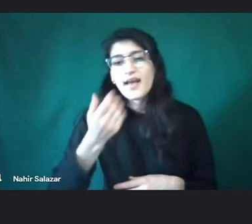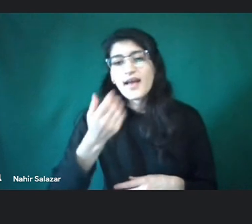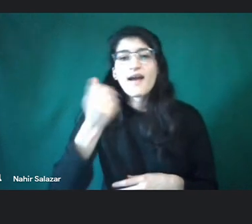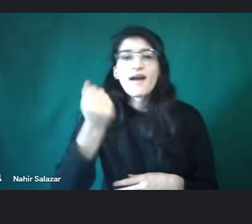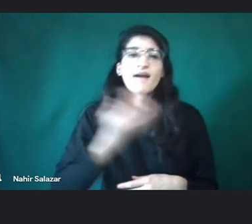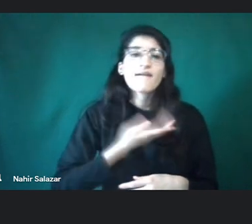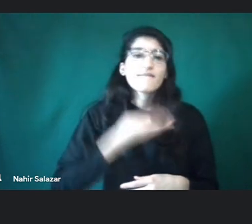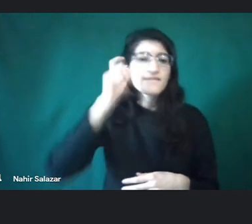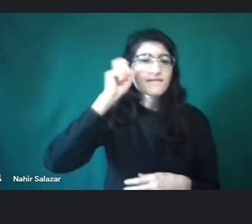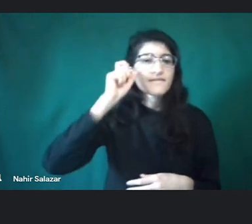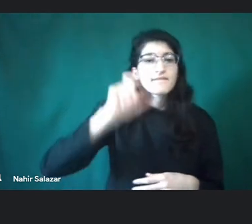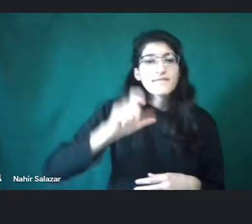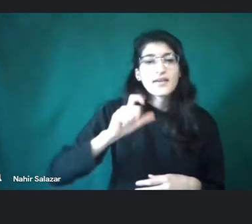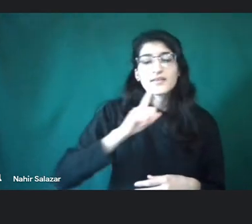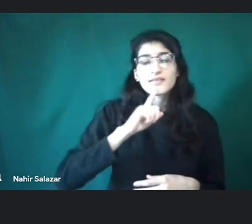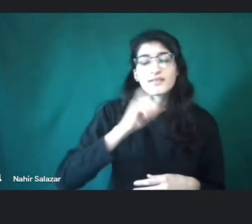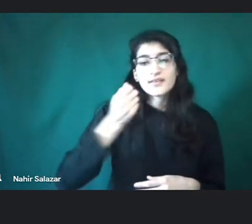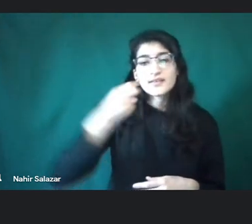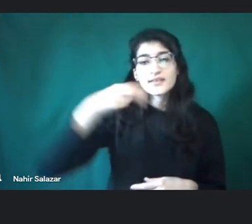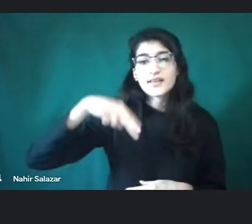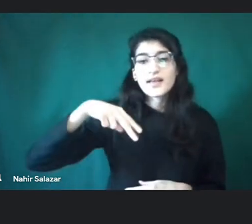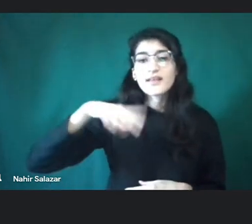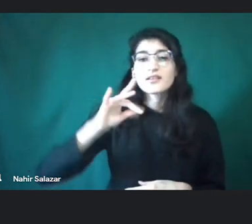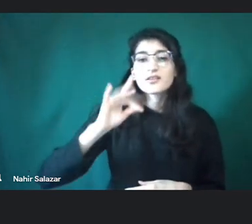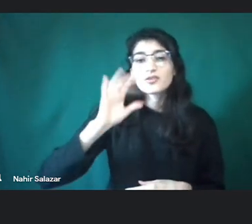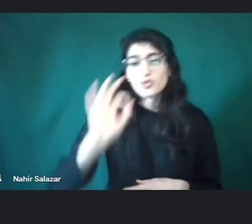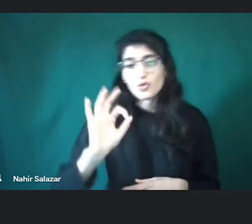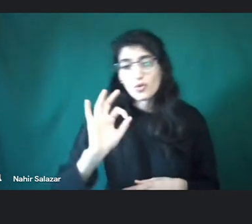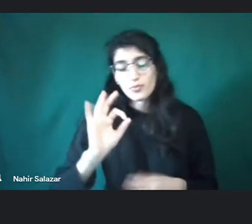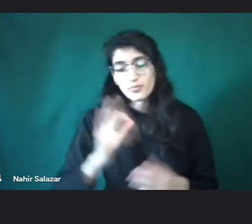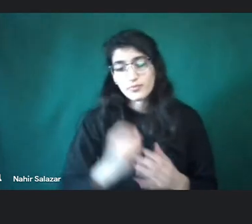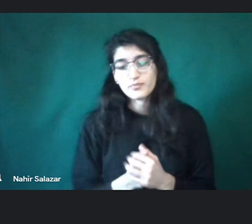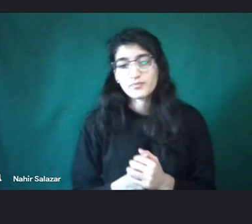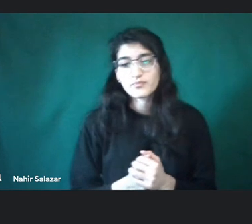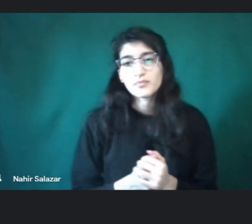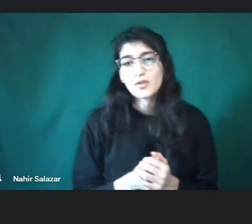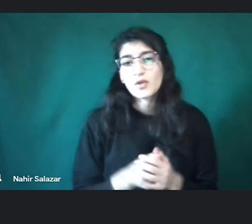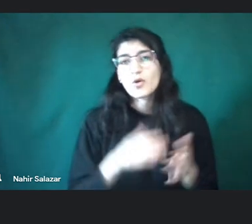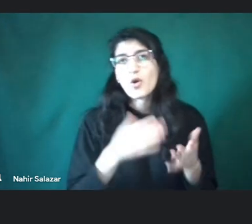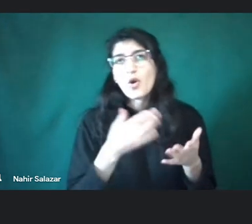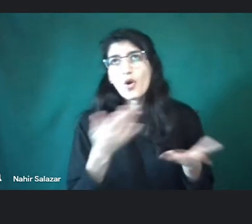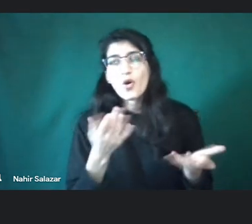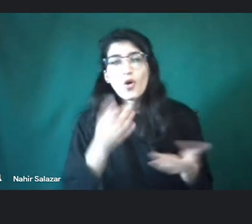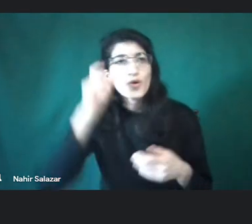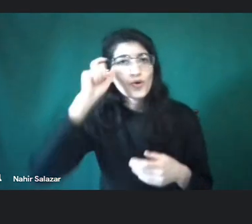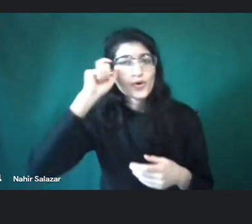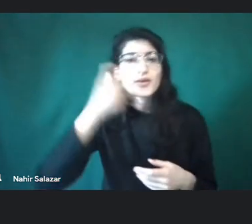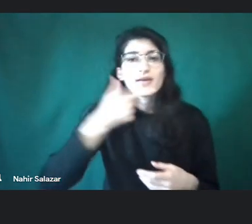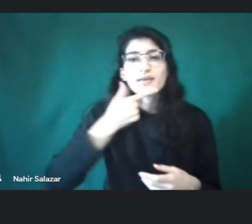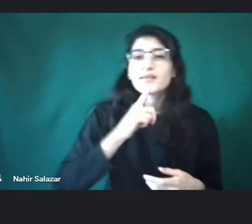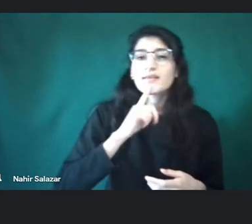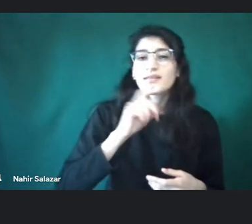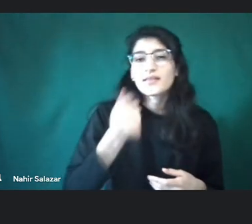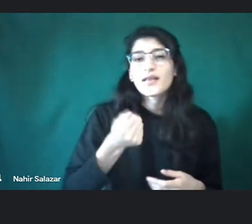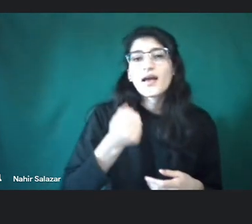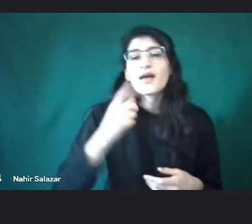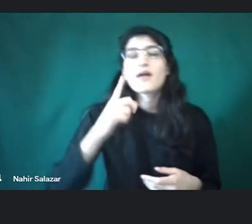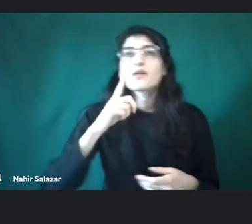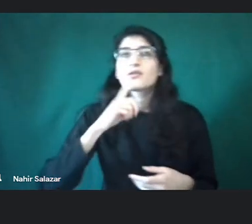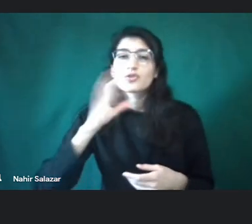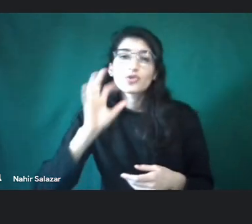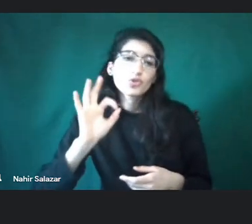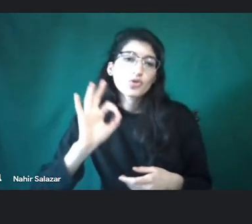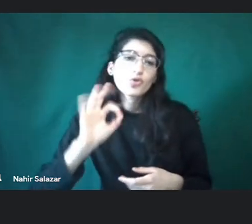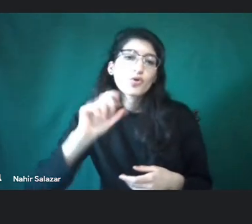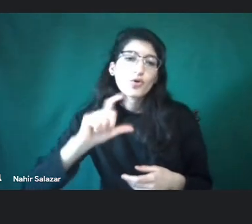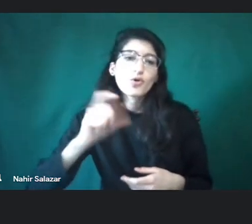¿sí? Es tocar, está afectando, está tocando, podría ser, está... Yo le puse